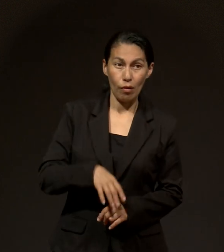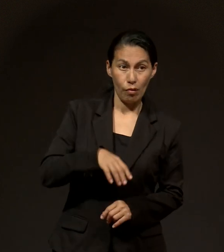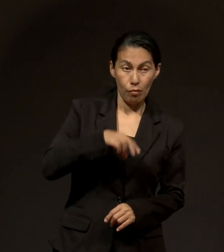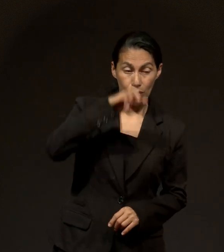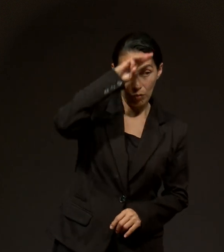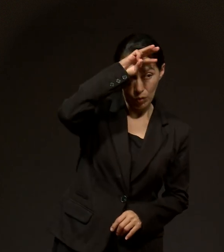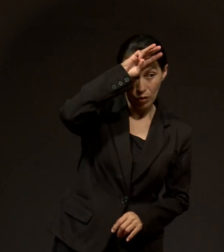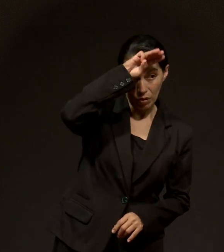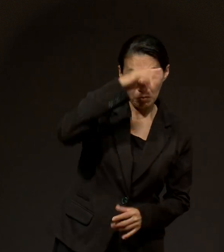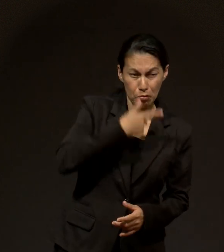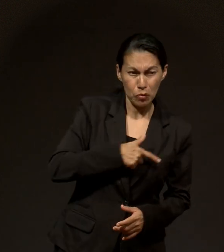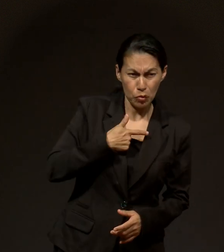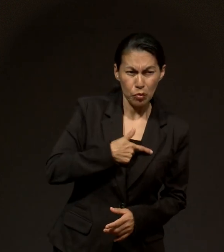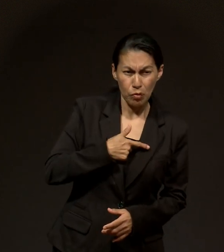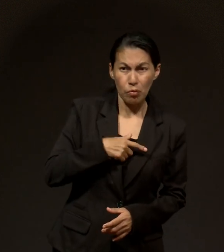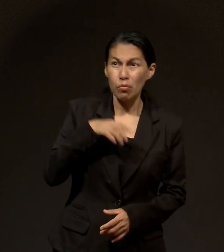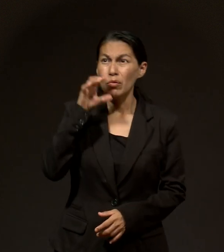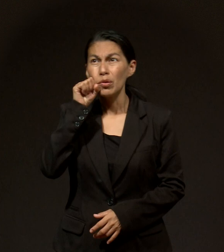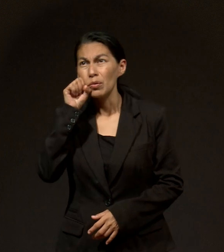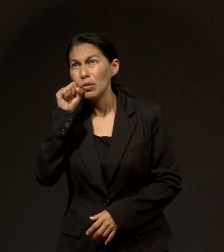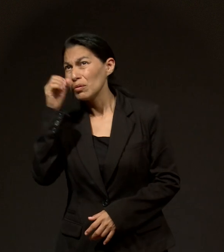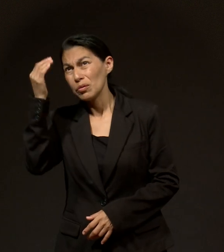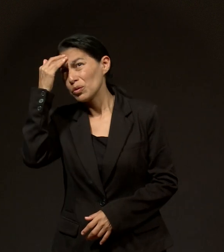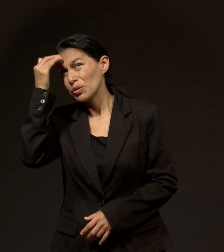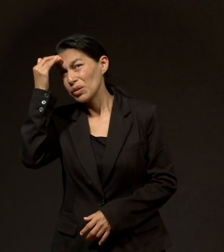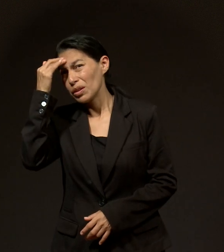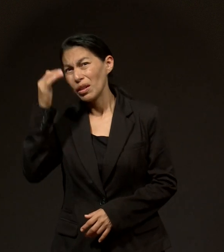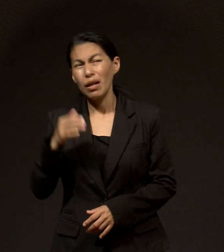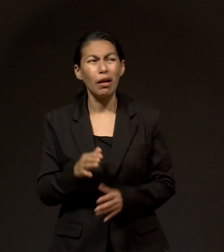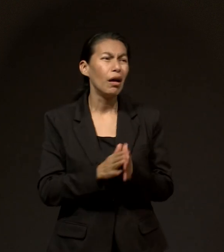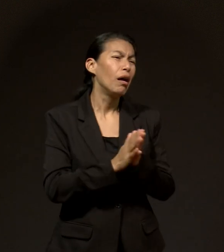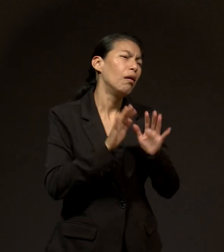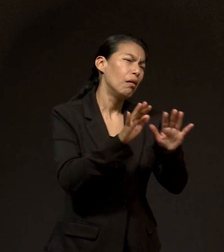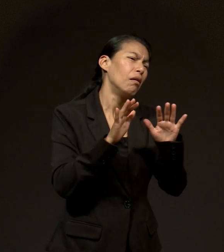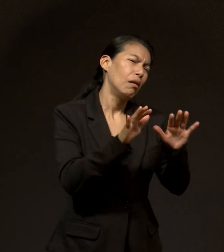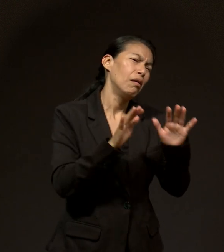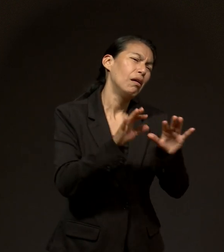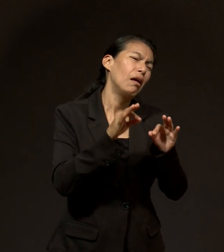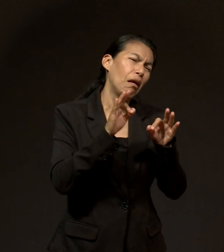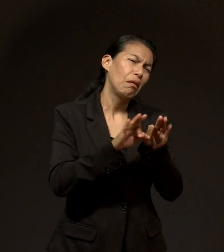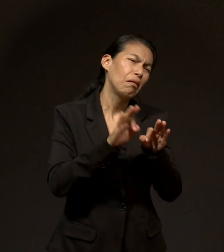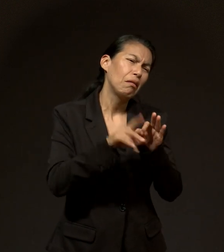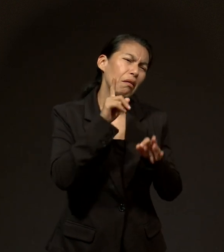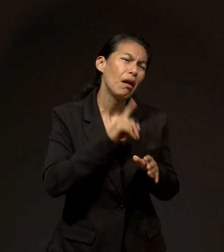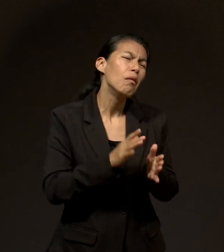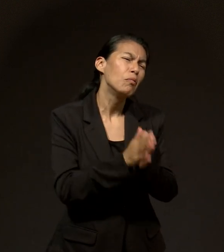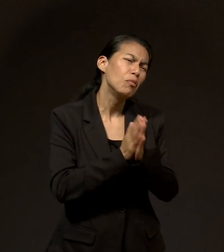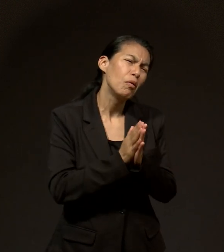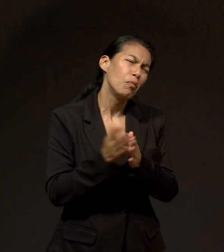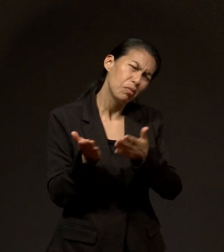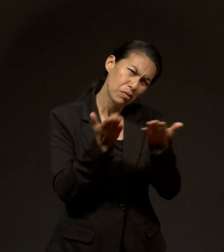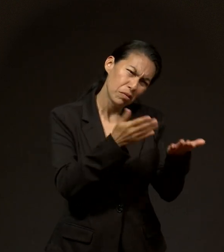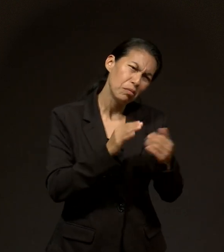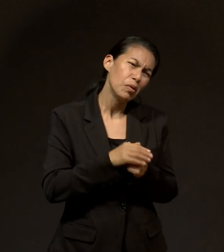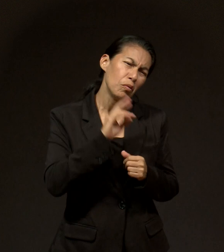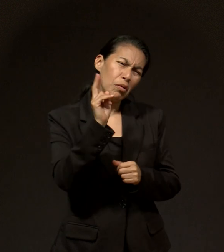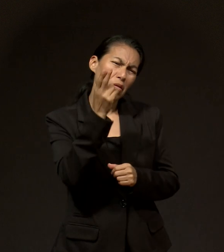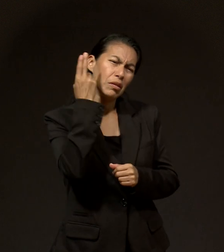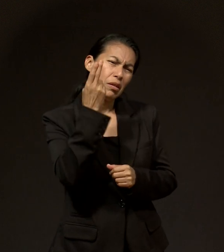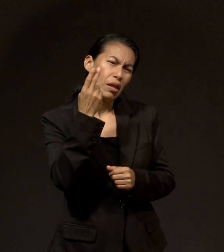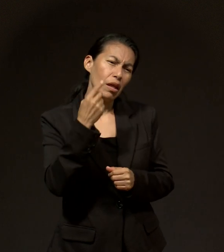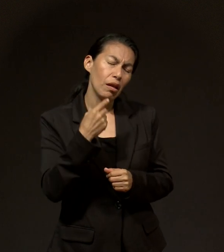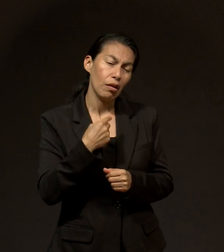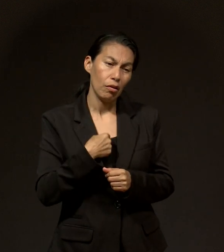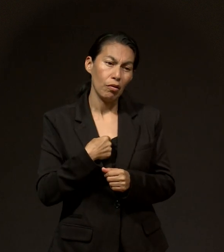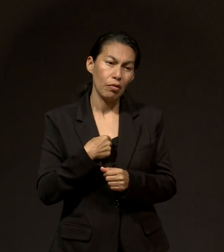la Universidad de Montemorelos. Y yo le dije a mi tía, tía, llévame por favor a la universidad, quiero conocer. Y